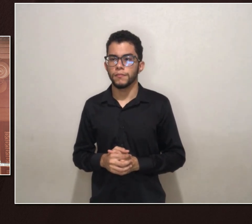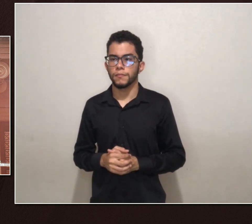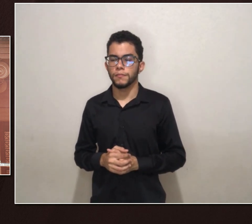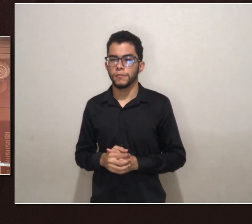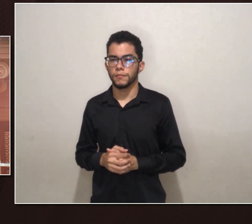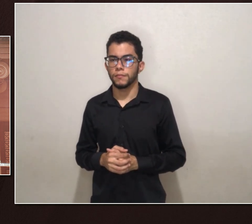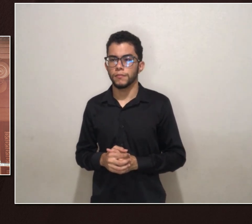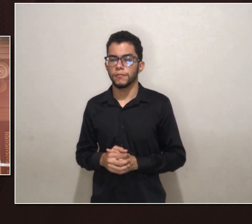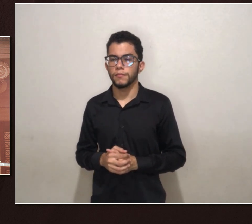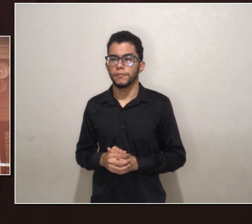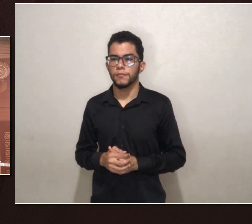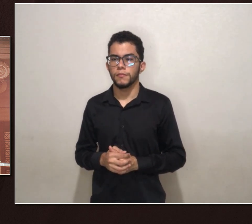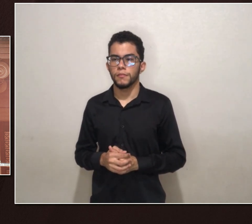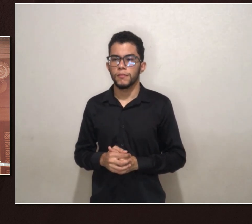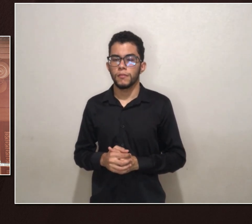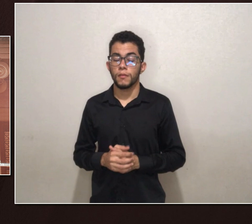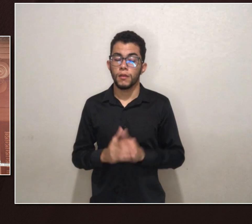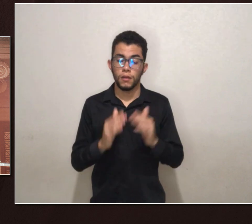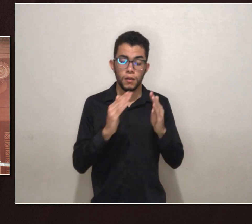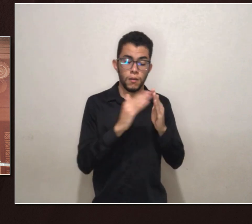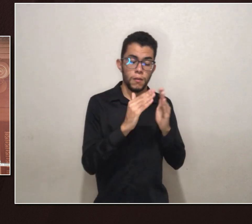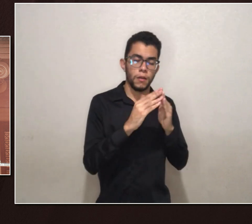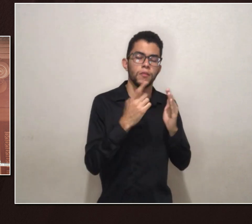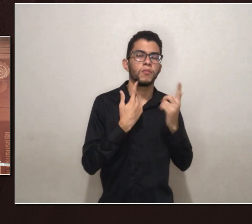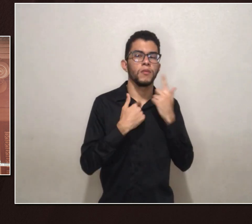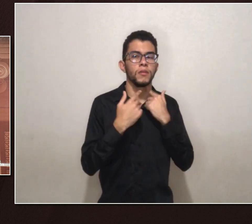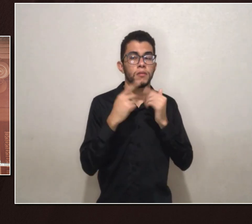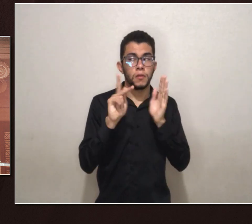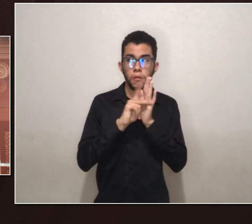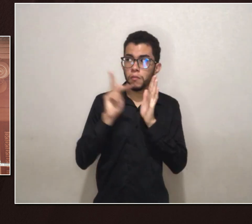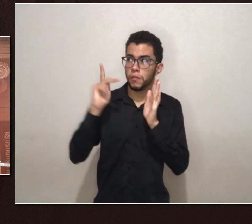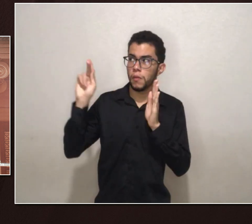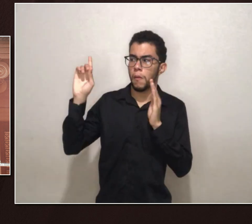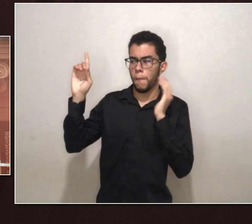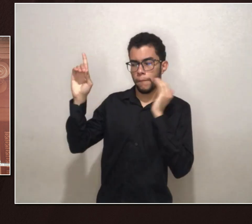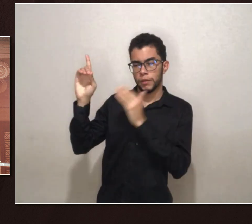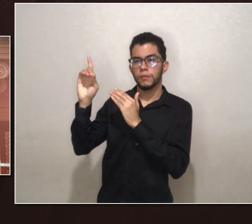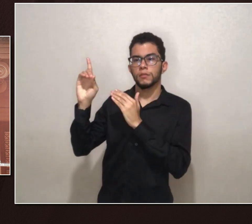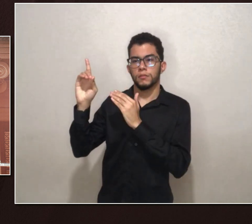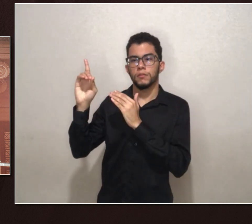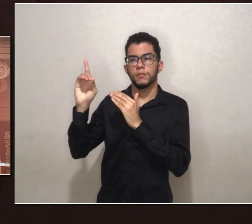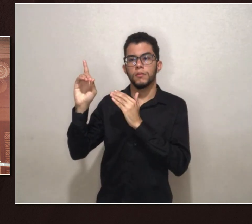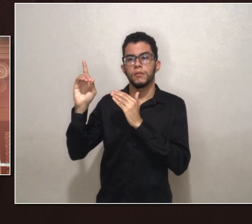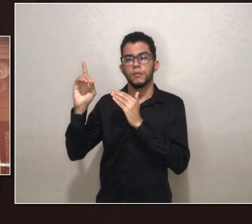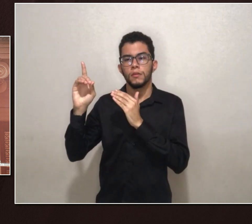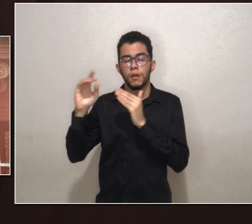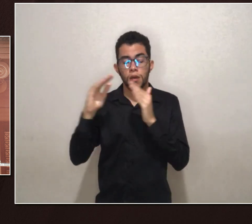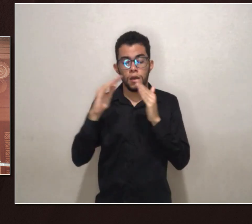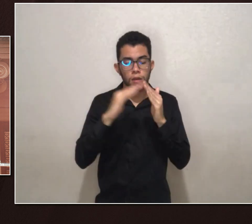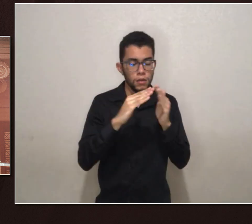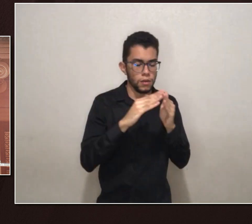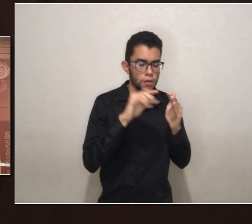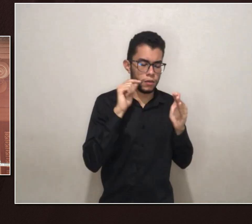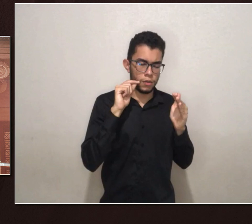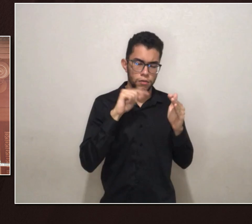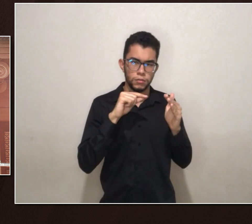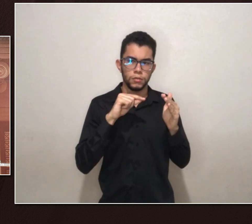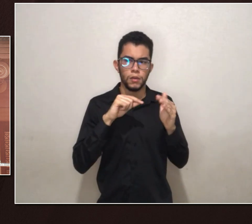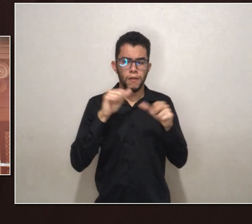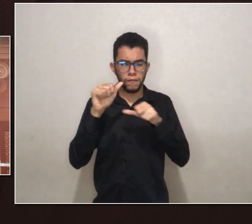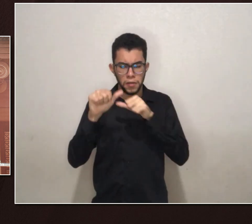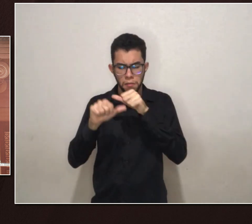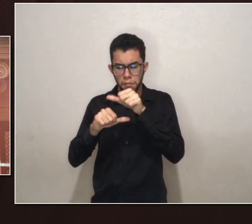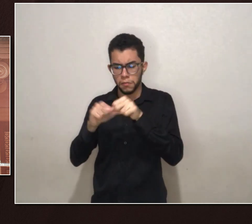casa mantida de acordo com a vontade de Deus e adequada a Ele, ela está